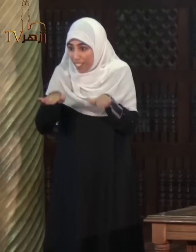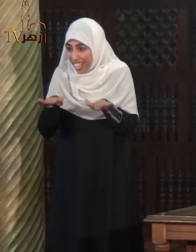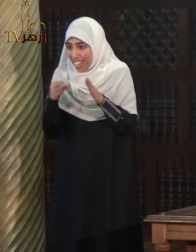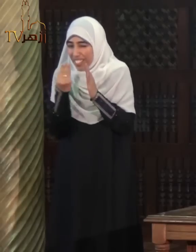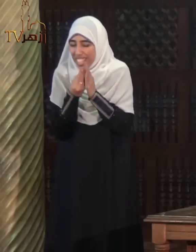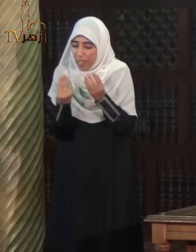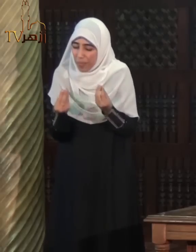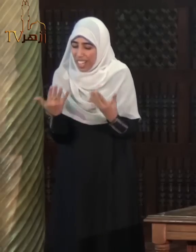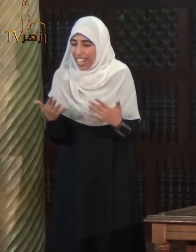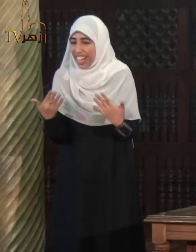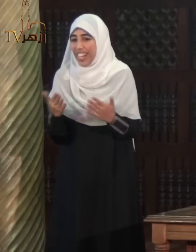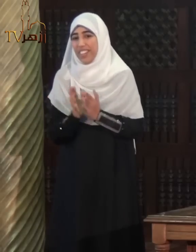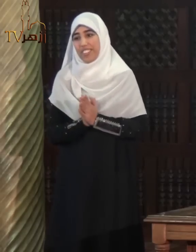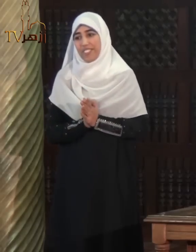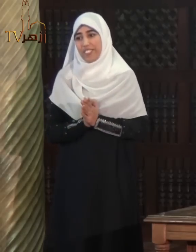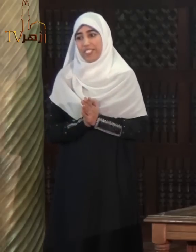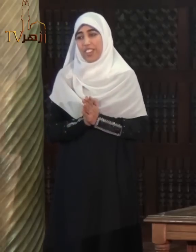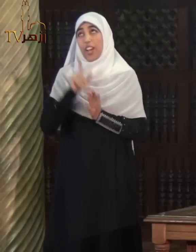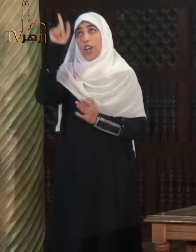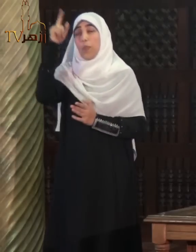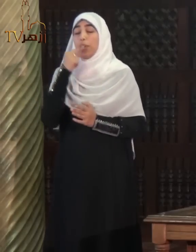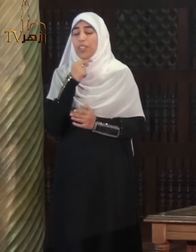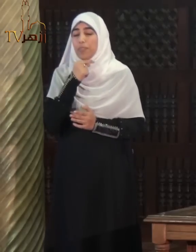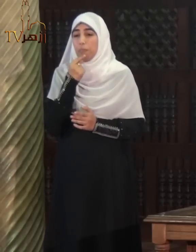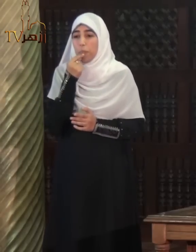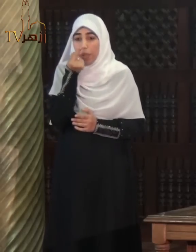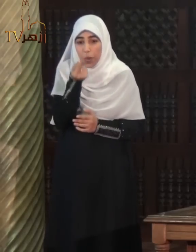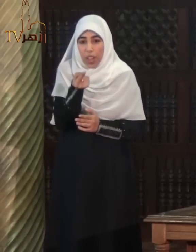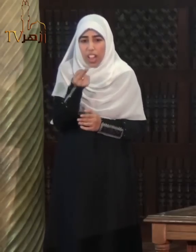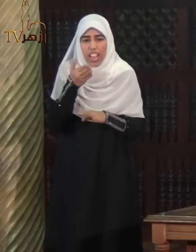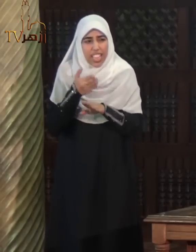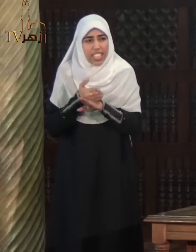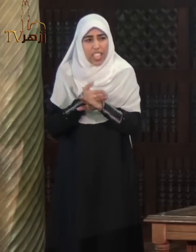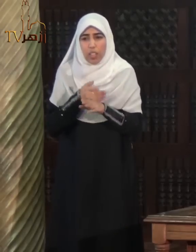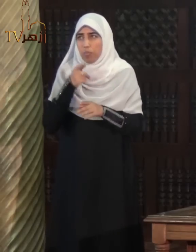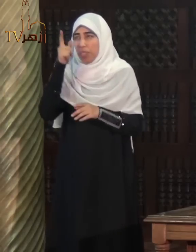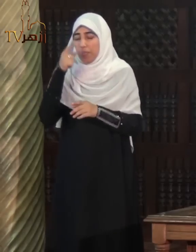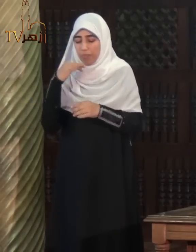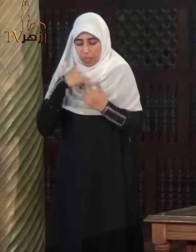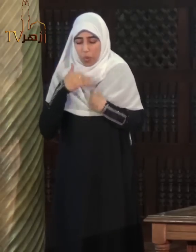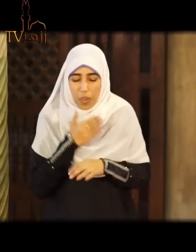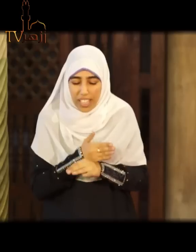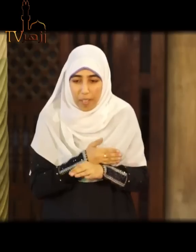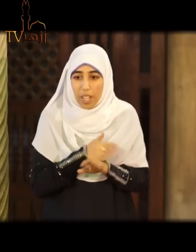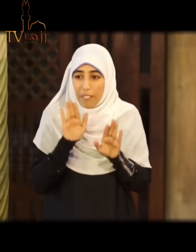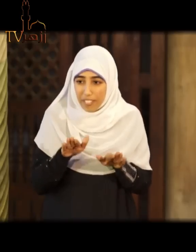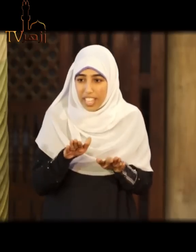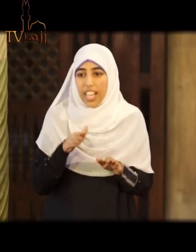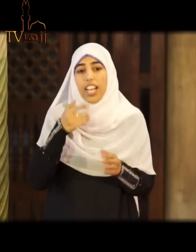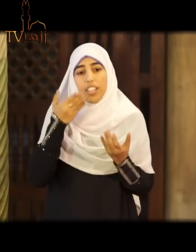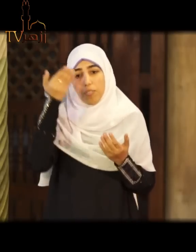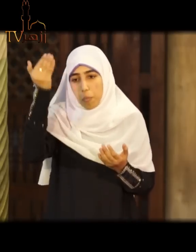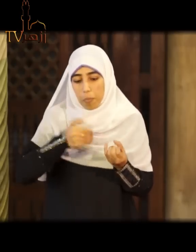فإن أشد الناس بلاء الأنبياء، ثم الأولياء أو